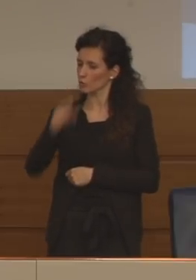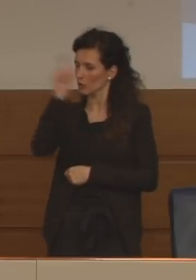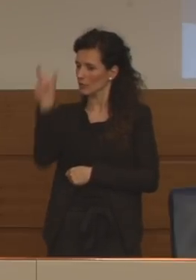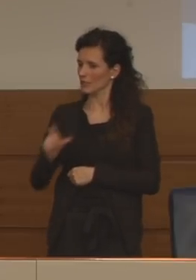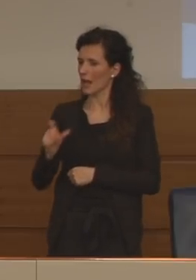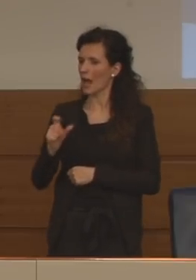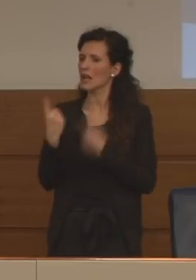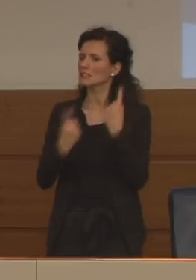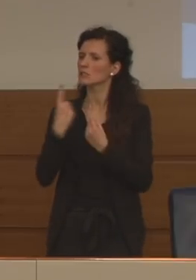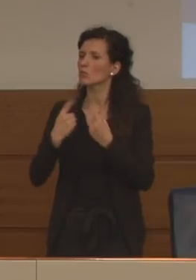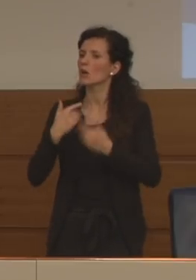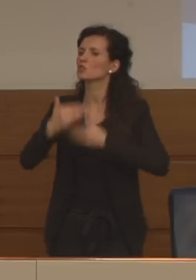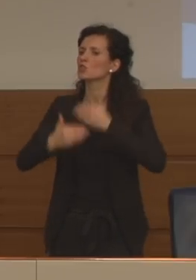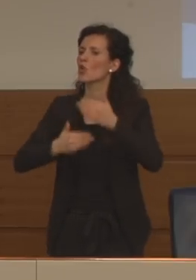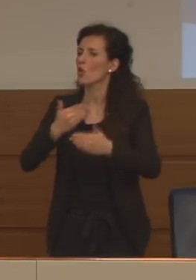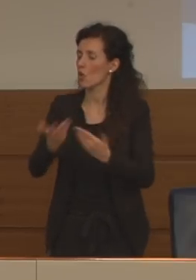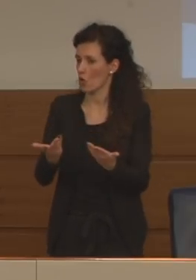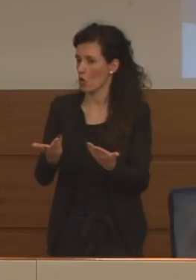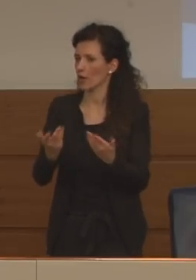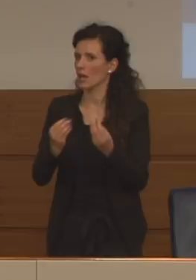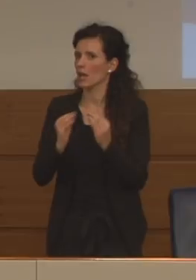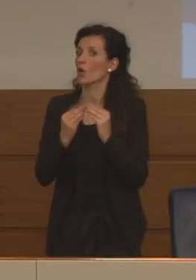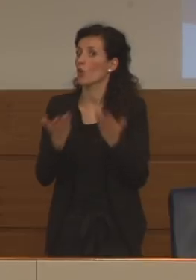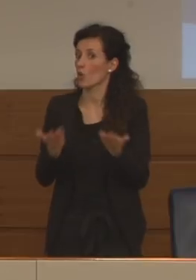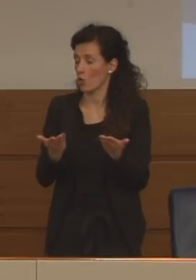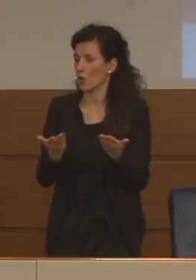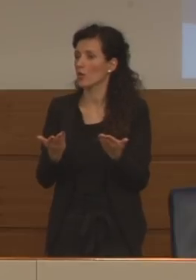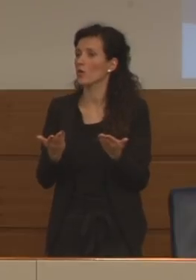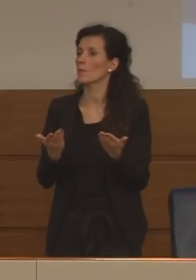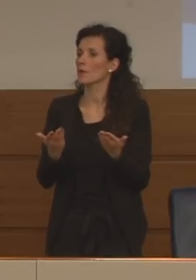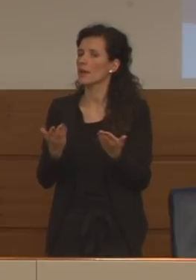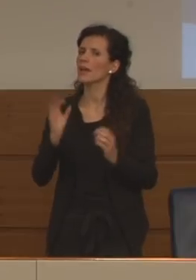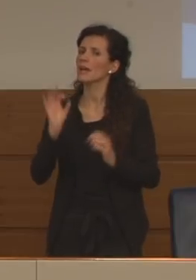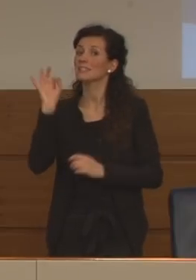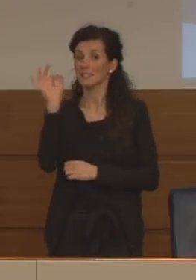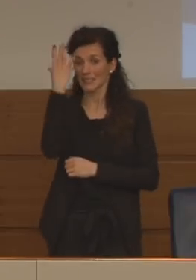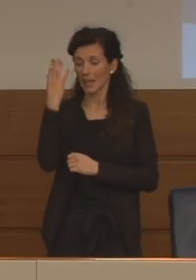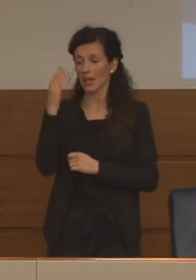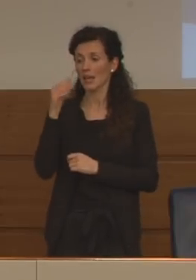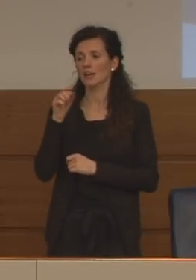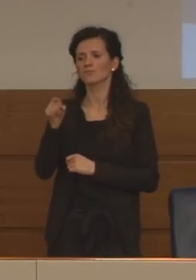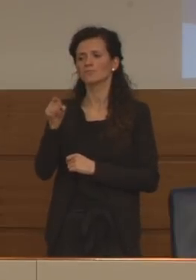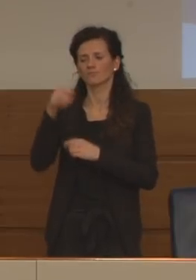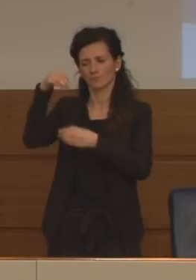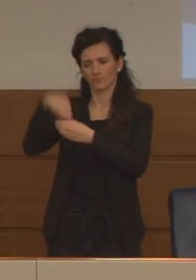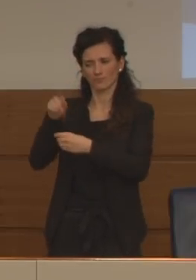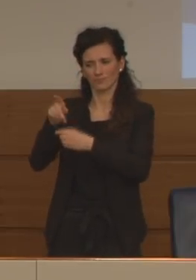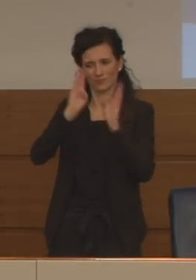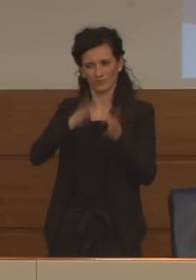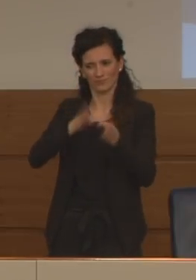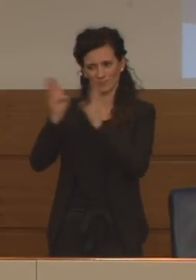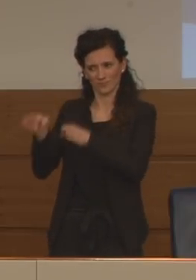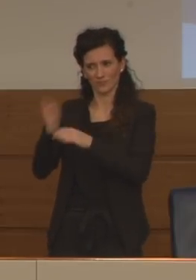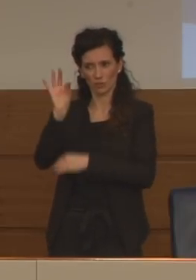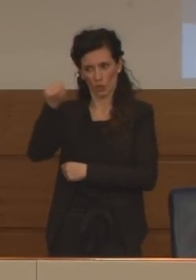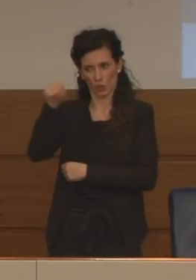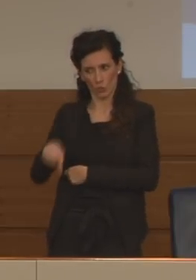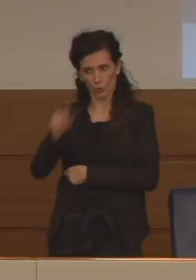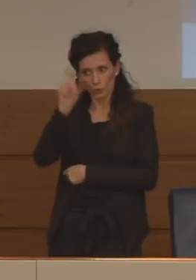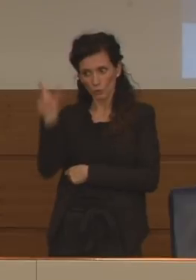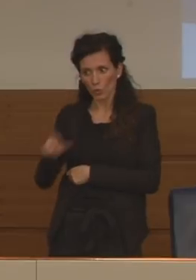fino adesso sono state meno colpite e anche per capire se dal punto di vista delle strutture sanitarie c'è